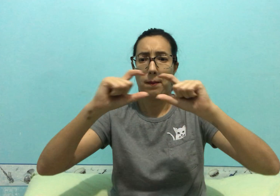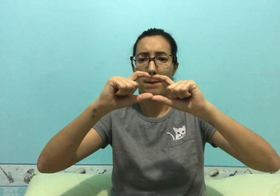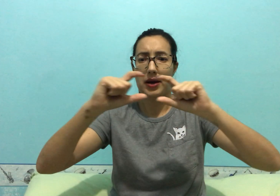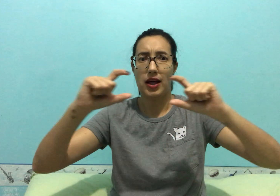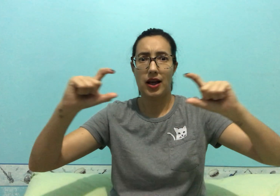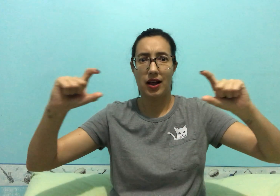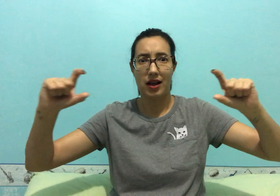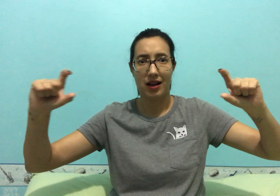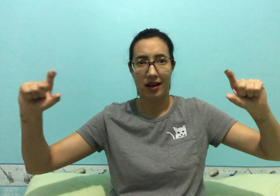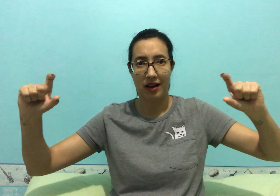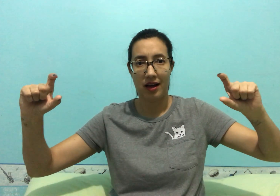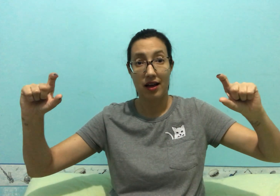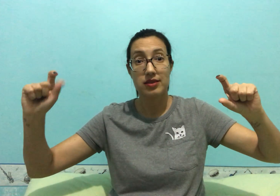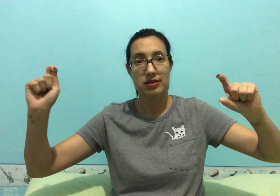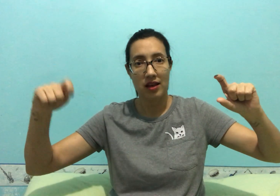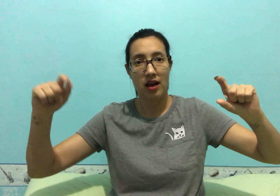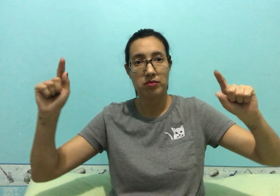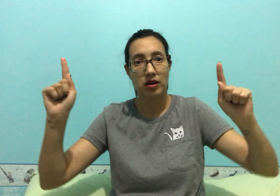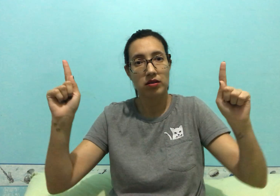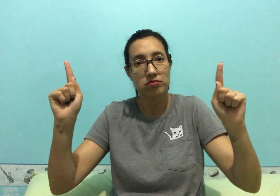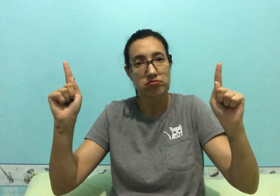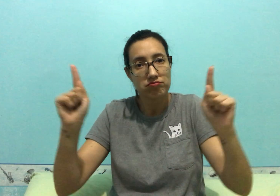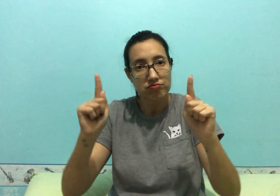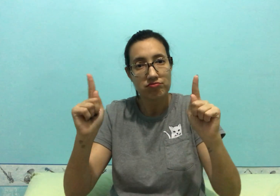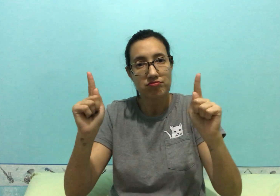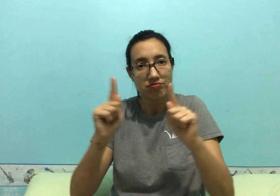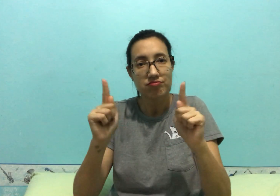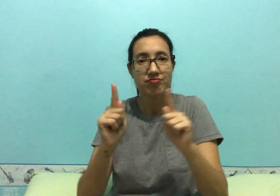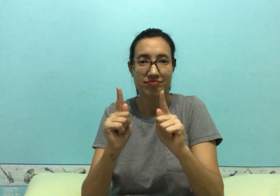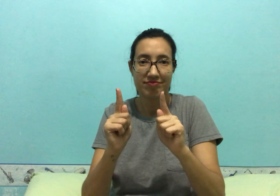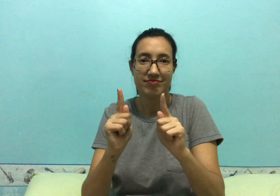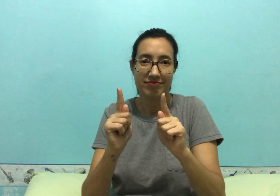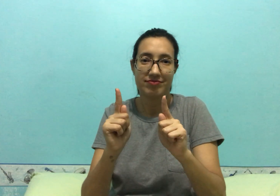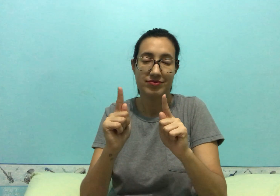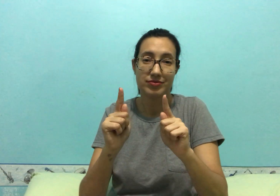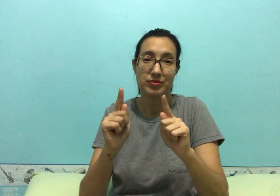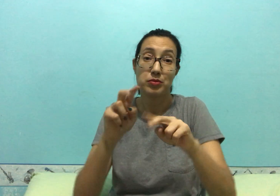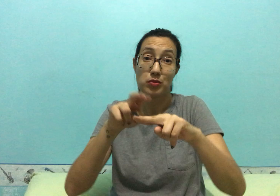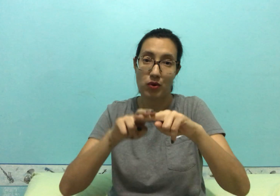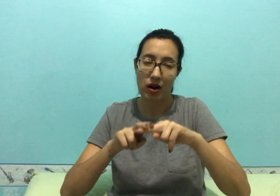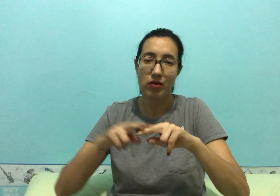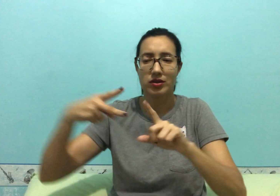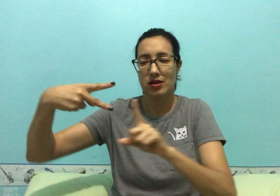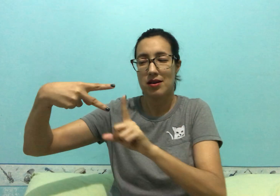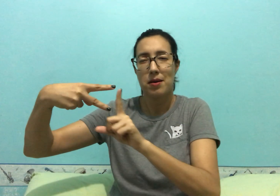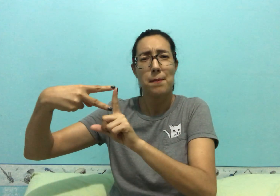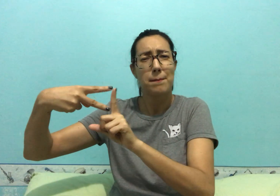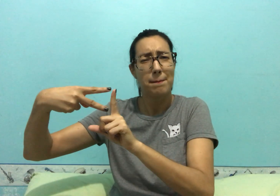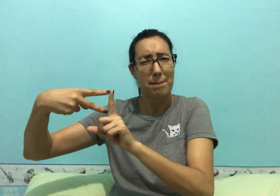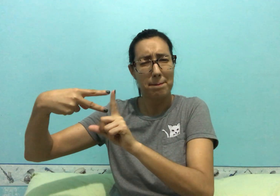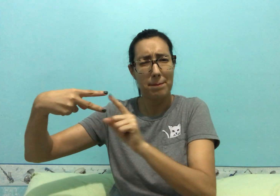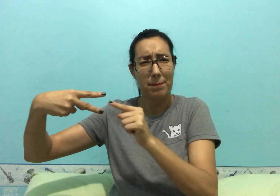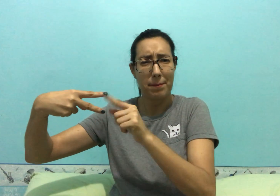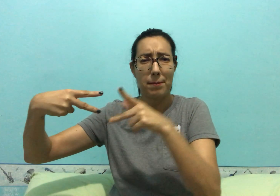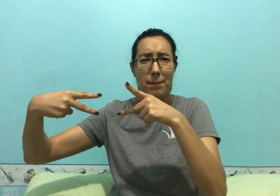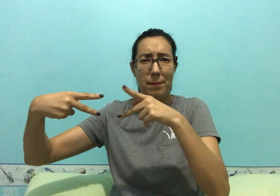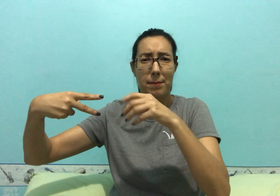fato precisaria, ou com mais níveis de lógica do que de fato seria necessário. Então, nós